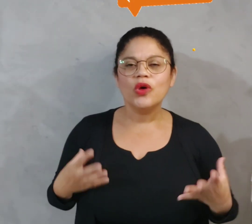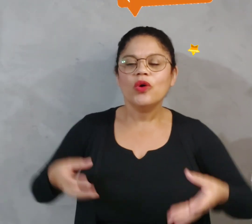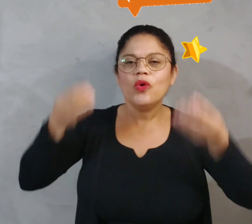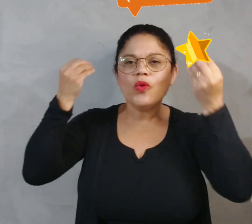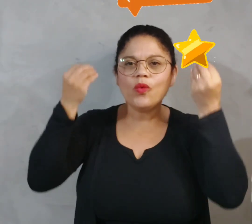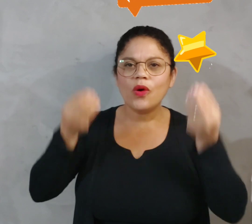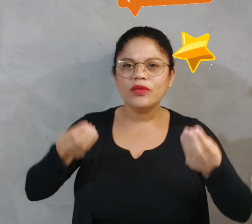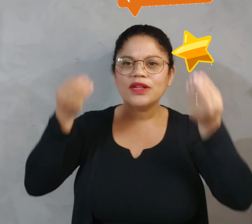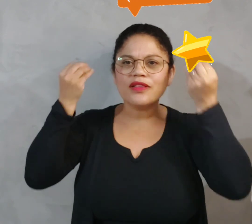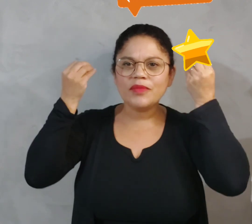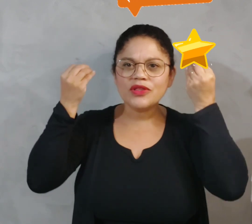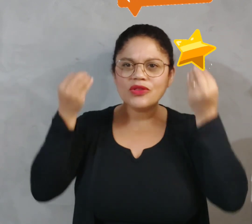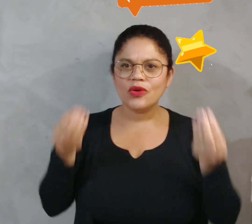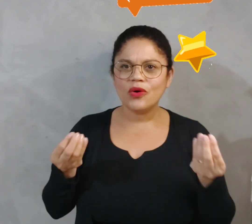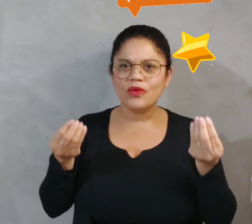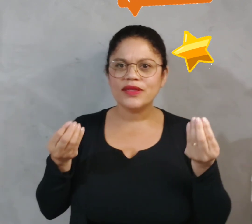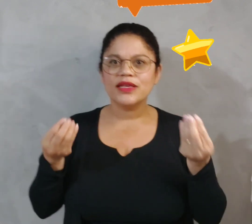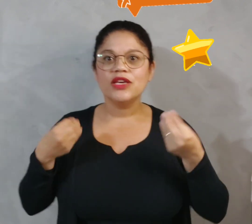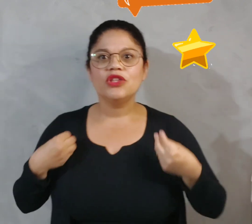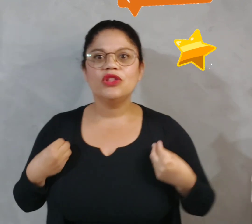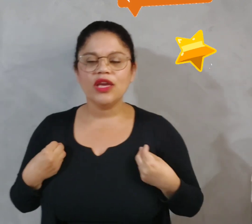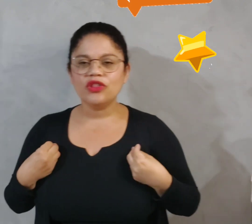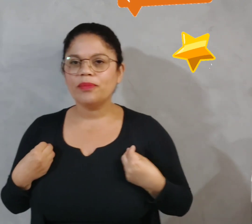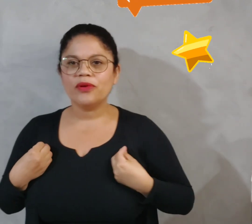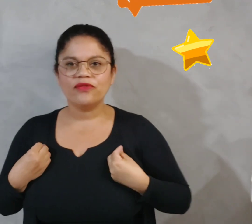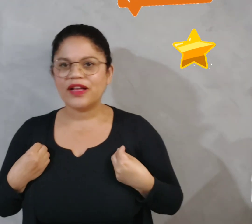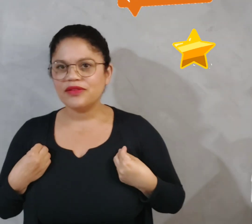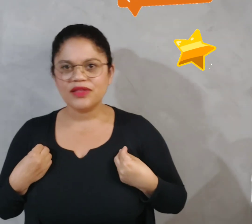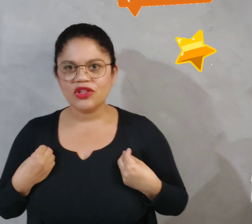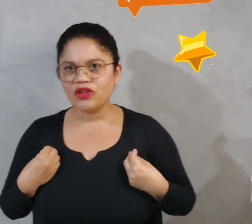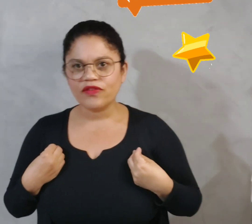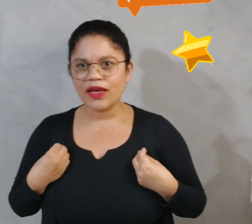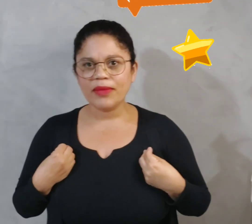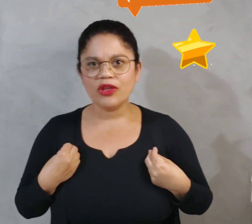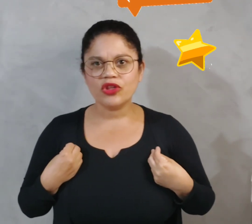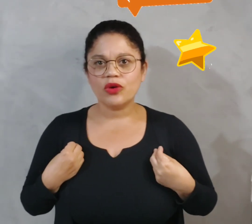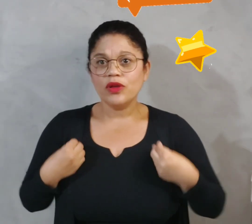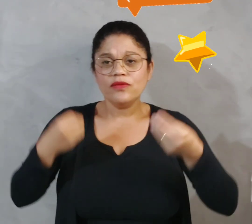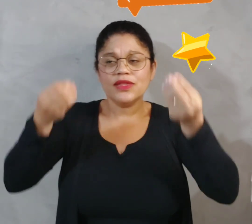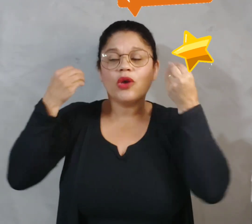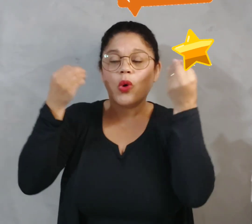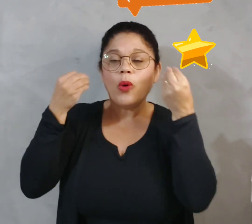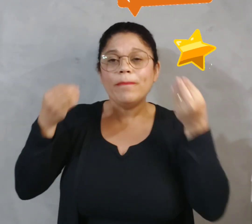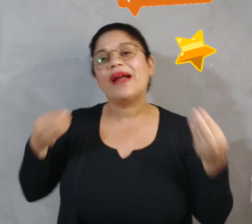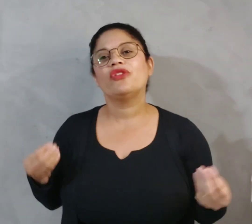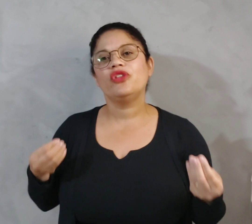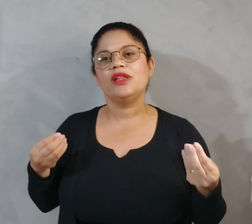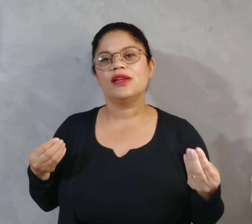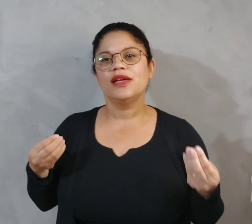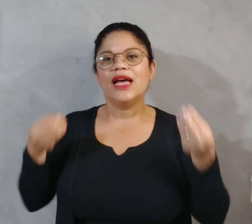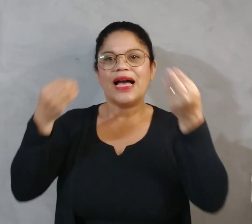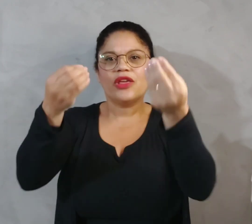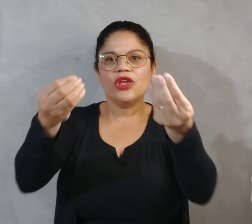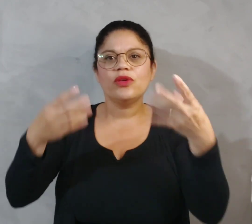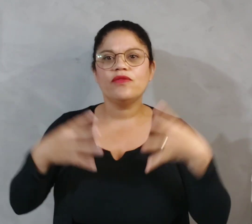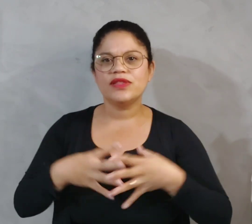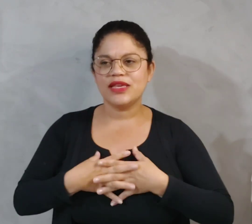com outras pessoas. Gente, é provado cientificamente que quando você compartilha aquilo que você